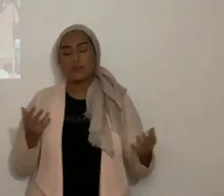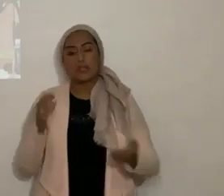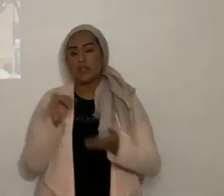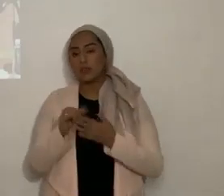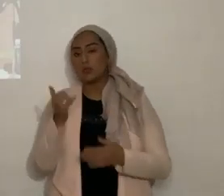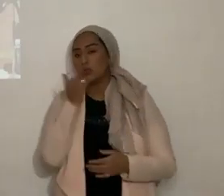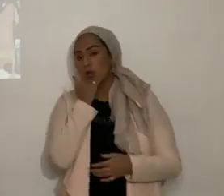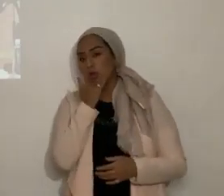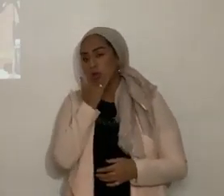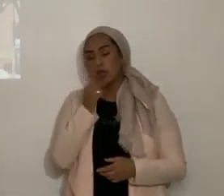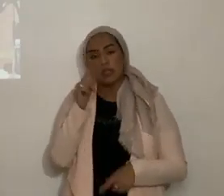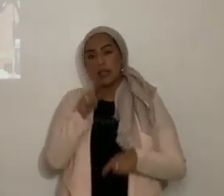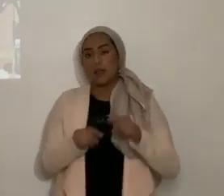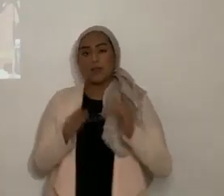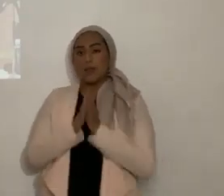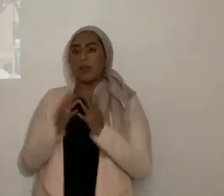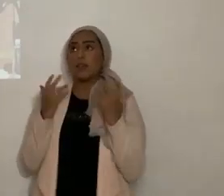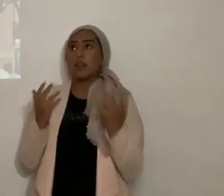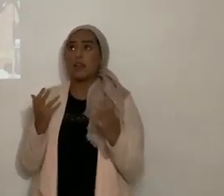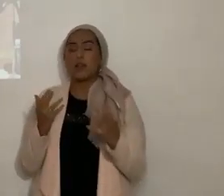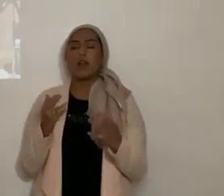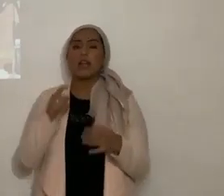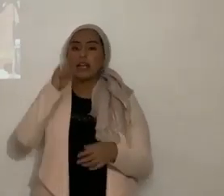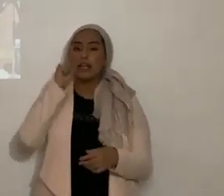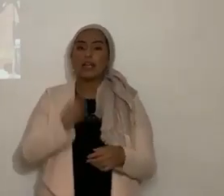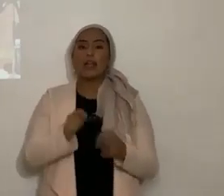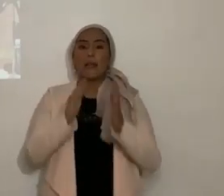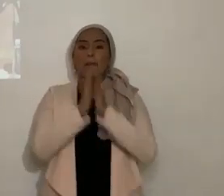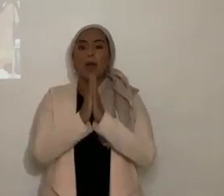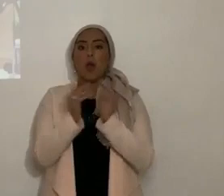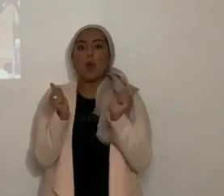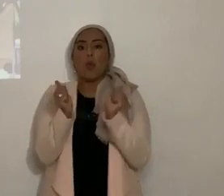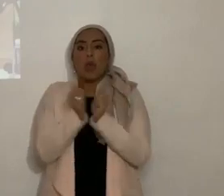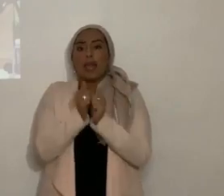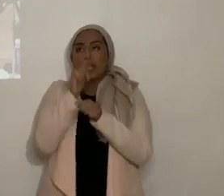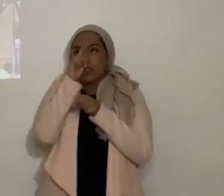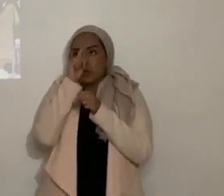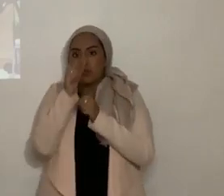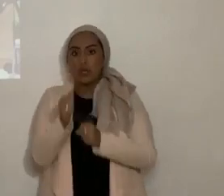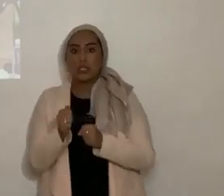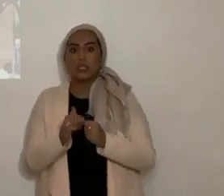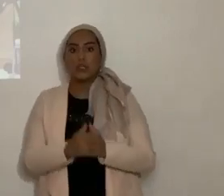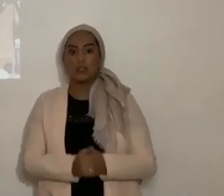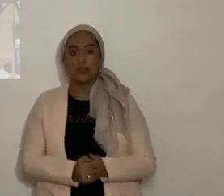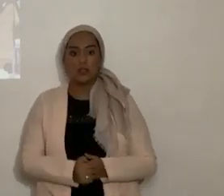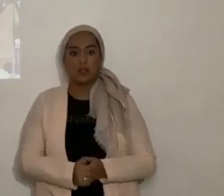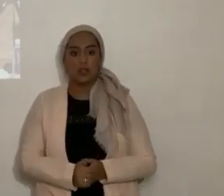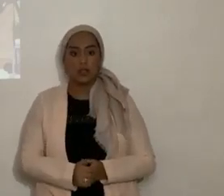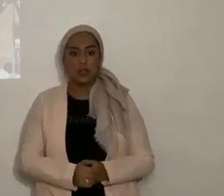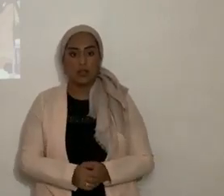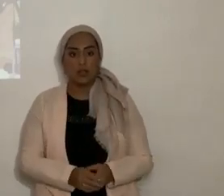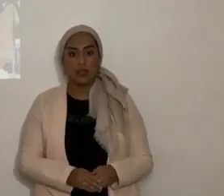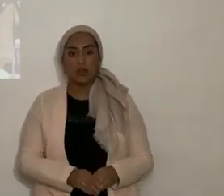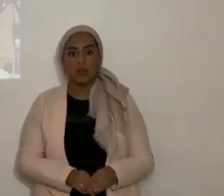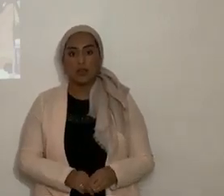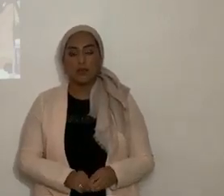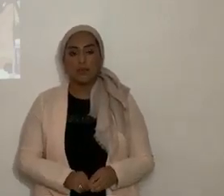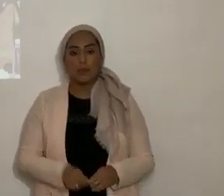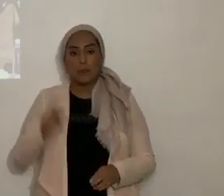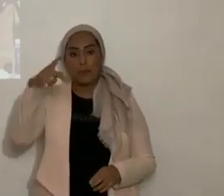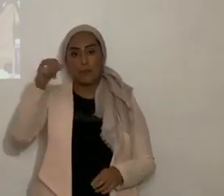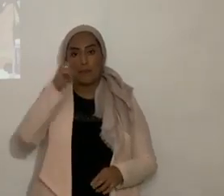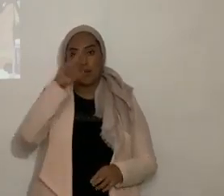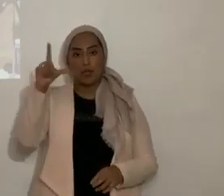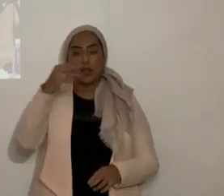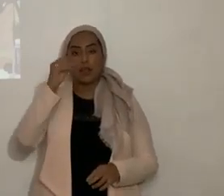mal. Porque no se puede orar desesperadamente, se tiene que orar con confianza, ya lo vimos. Rab Shaul y Silas estaban en una